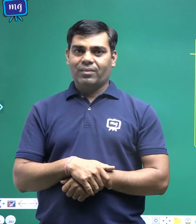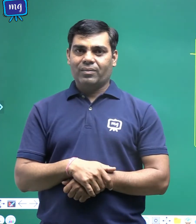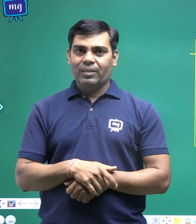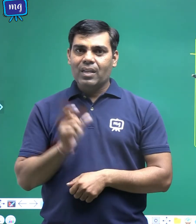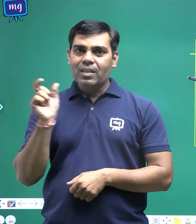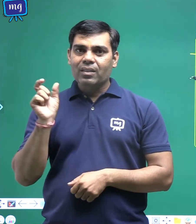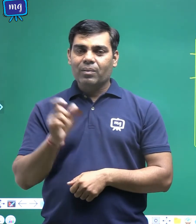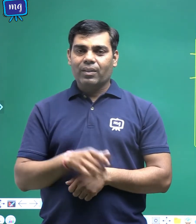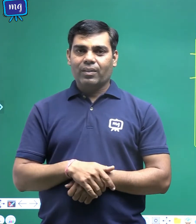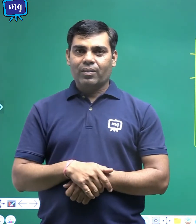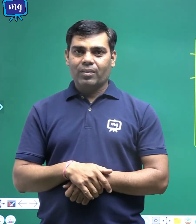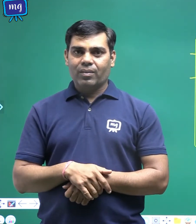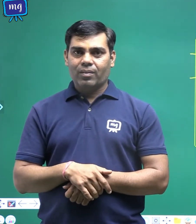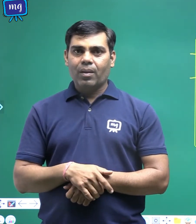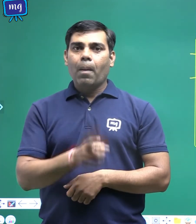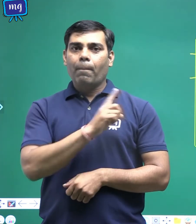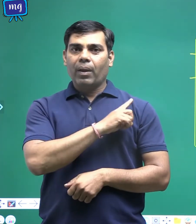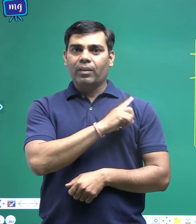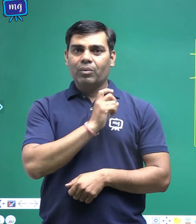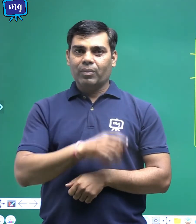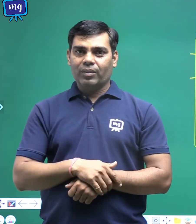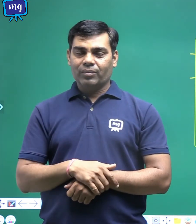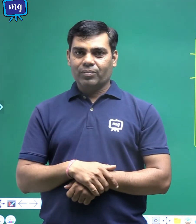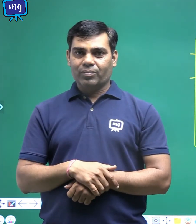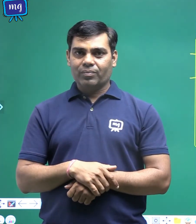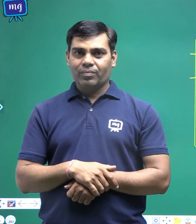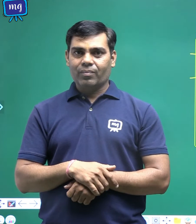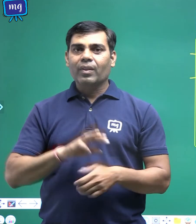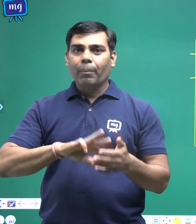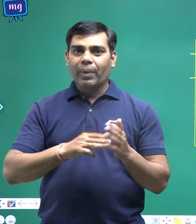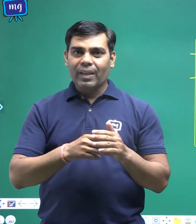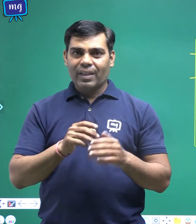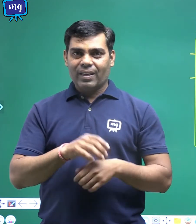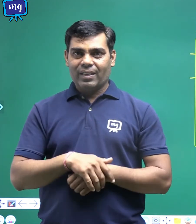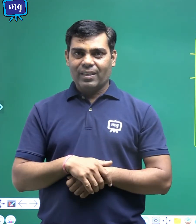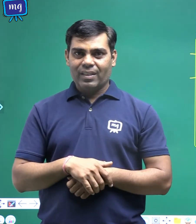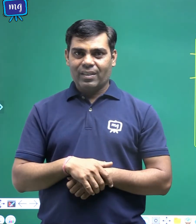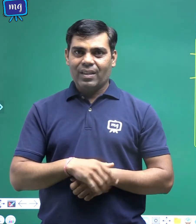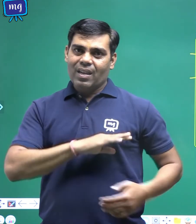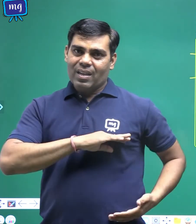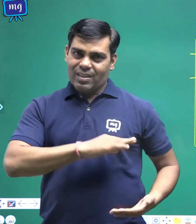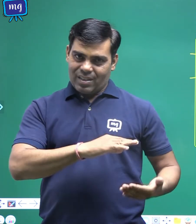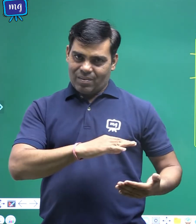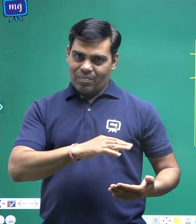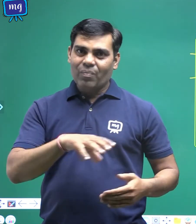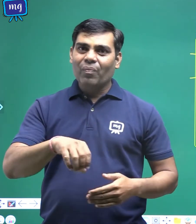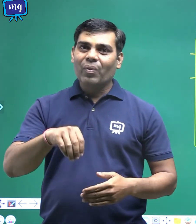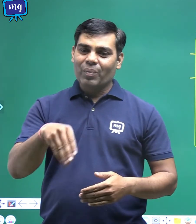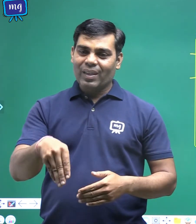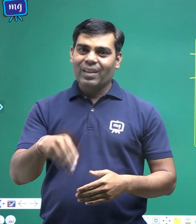शब्द है मातृभूमि, अर्थ है जन्मभूमि।